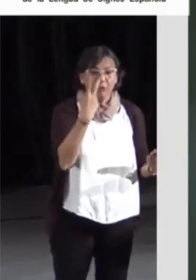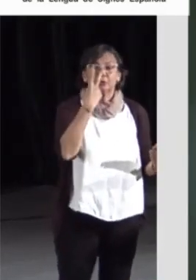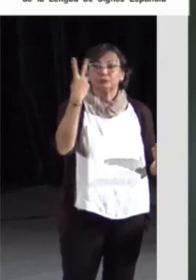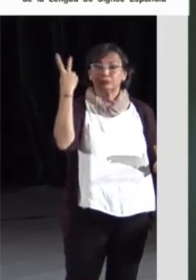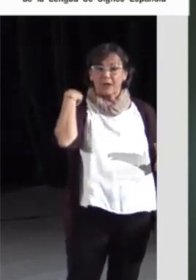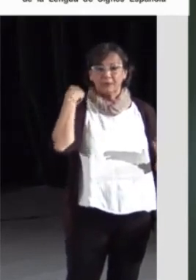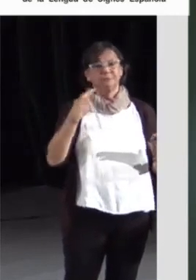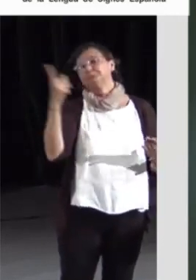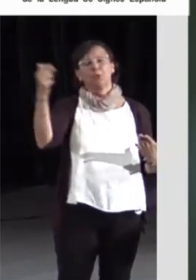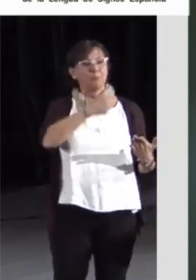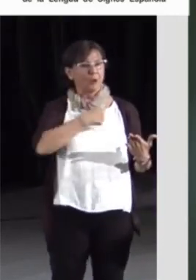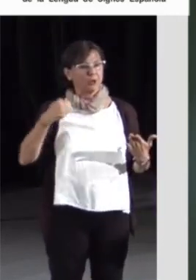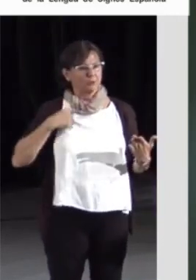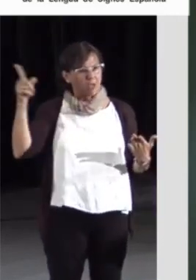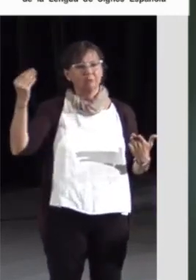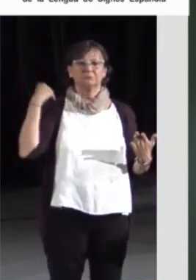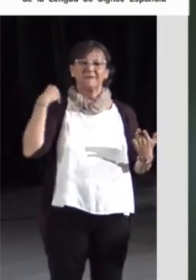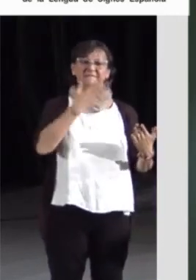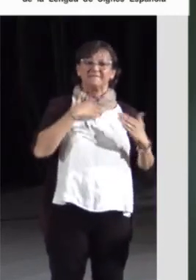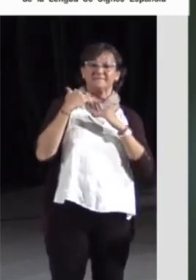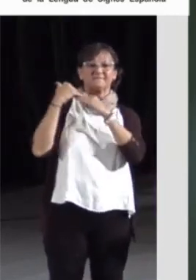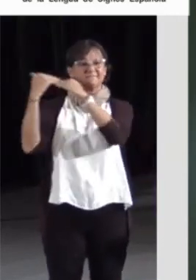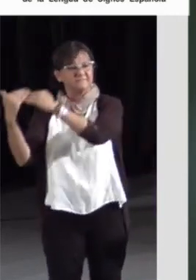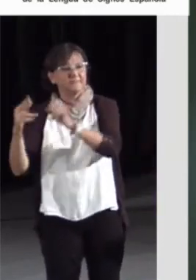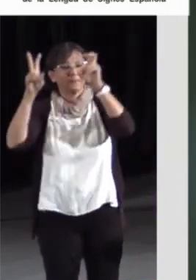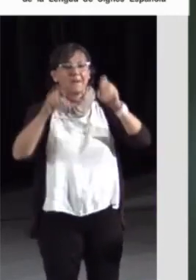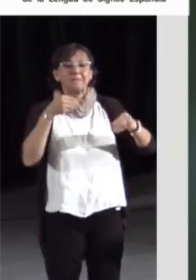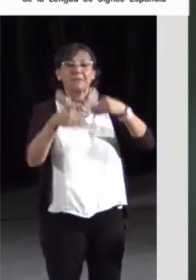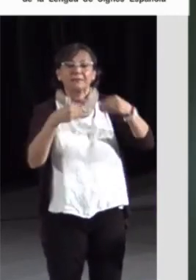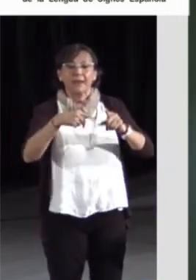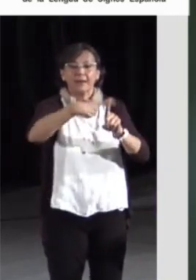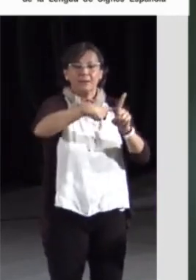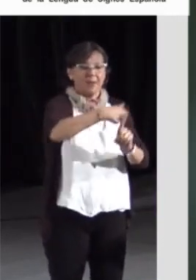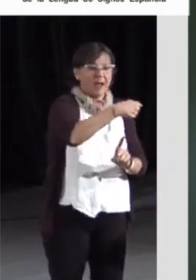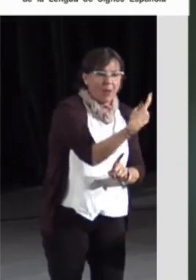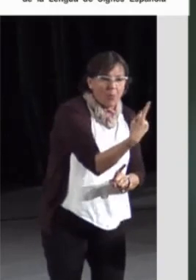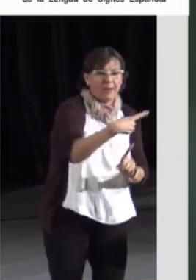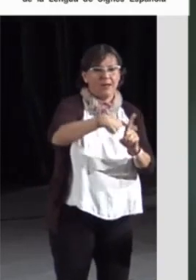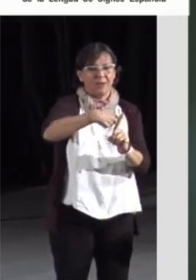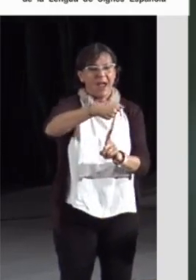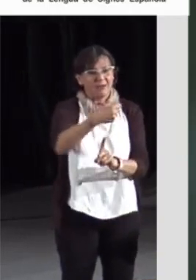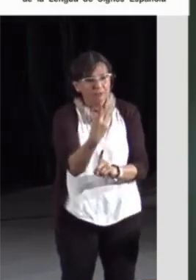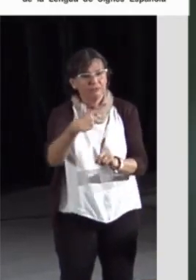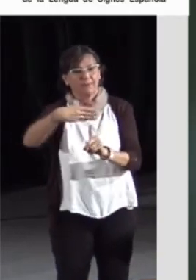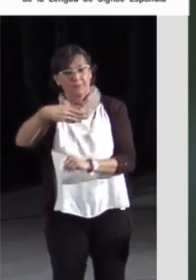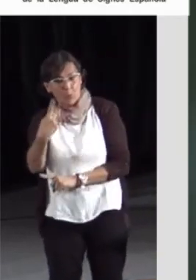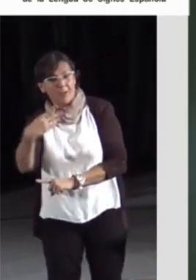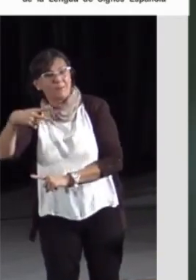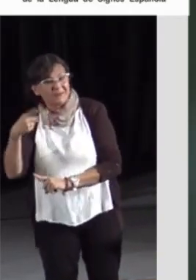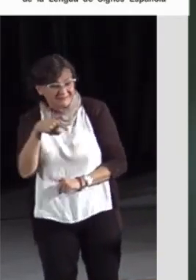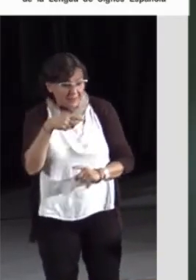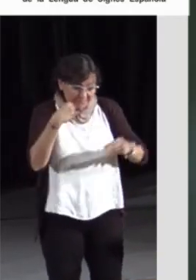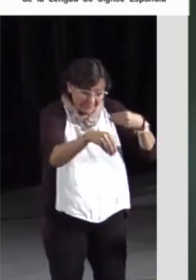voy a hacerla yo. Hace un par de años nos invitaron desde Polonia a hacer una presentación de los